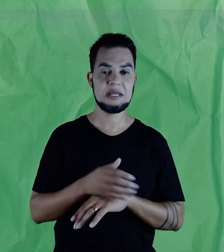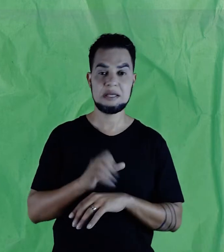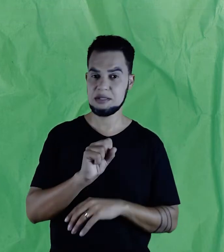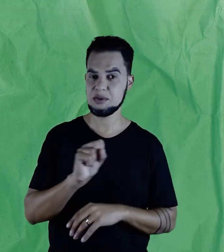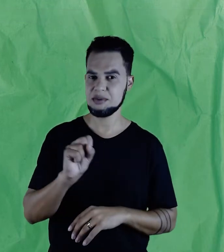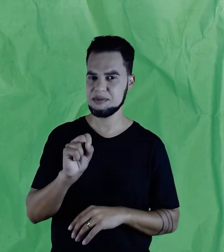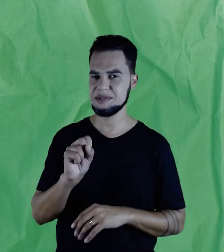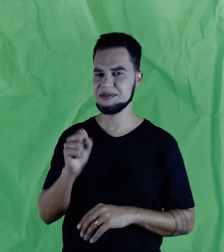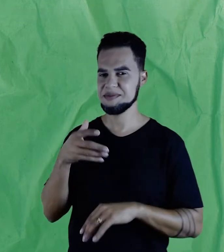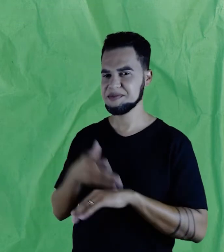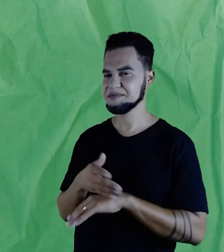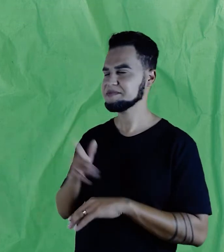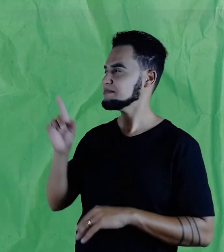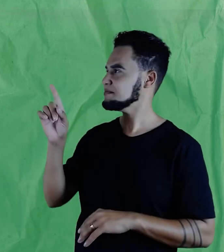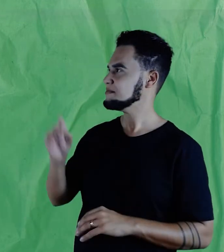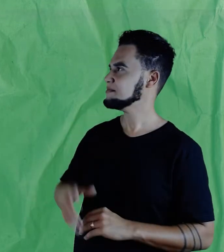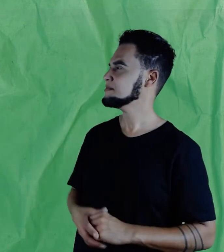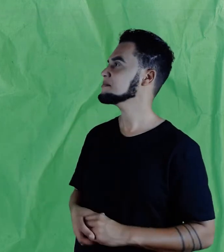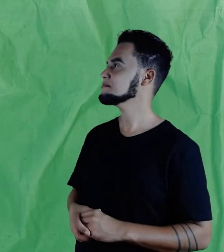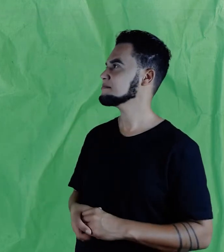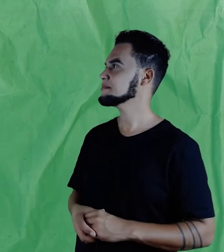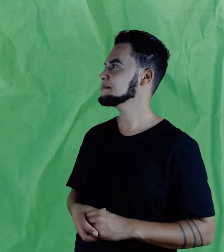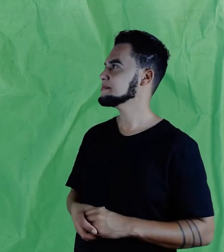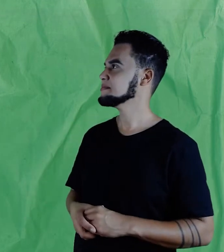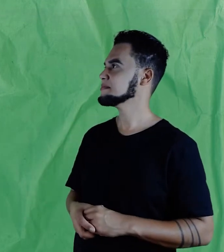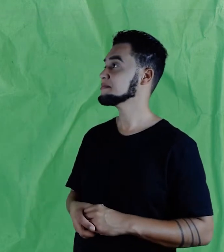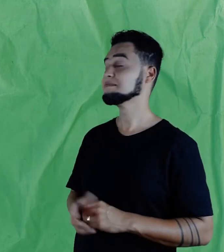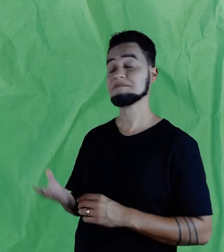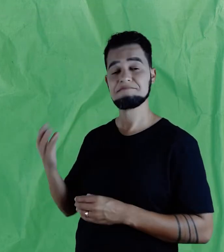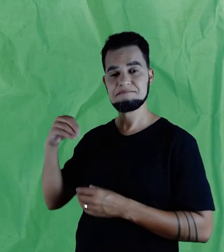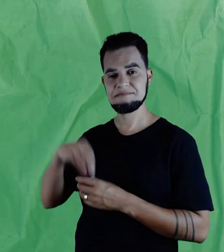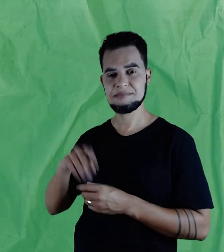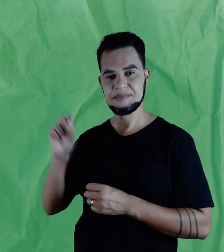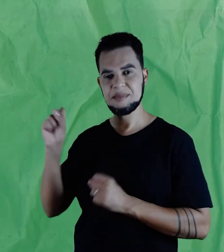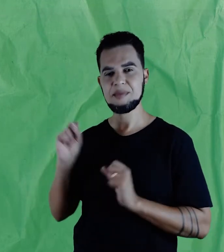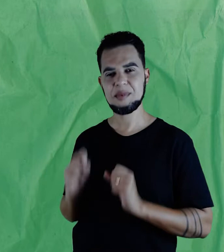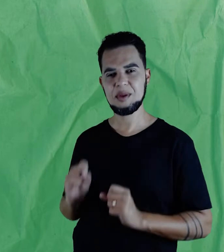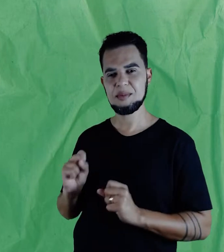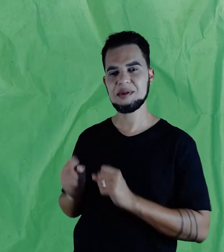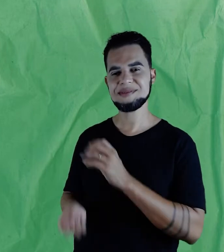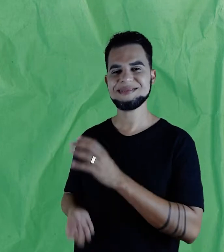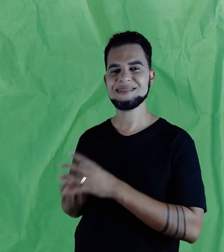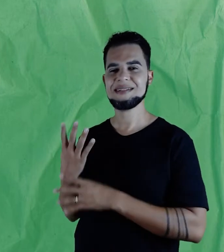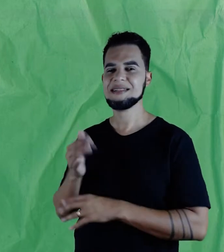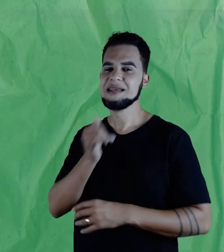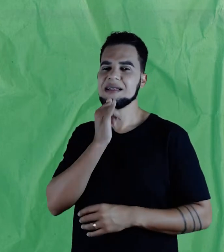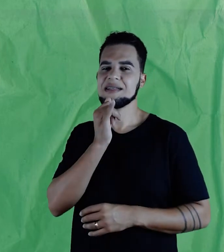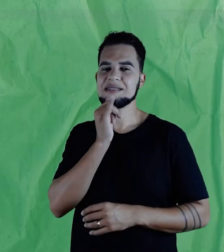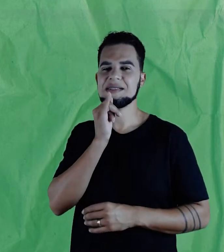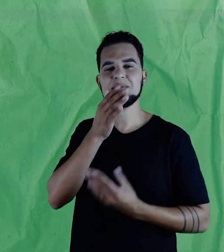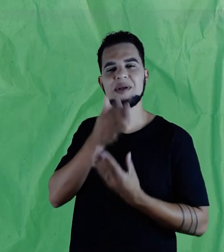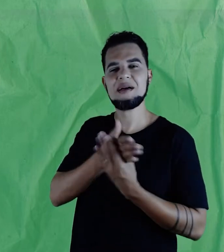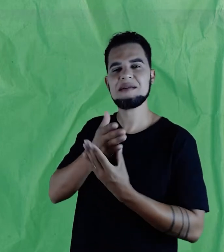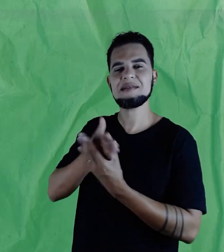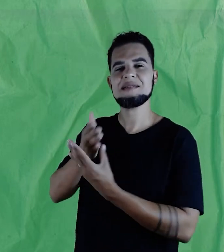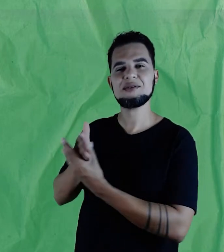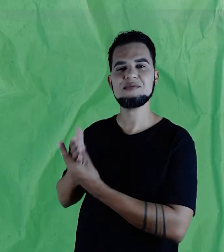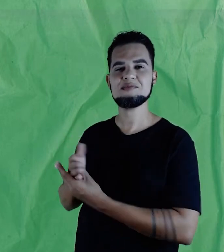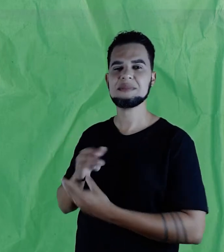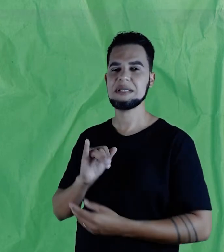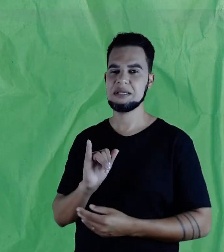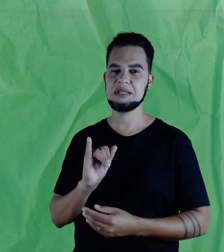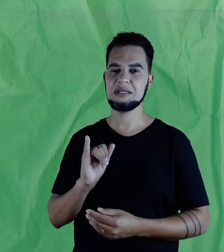screens, sign up, e aqui dentro eu posso estar, por exemplo, criando um arquivo